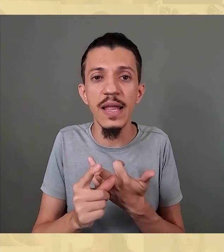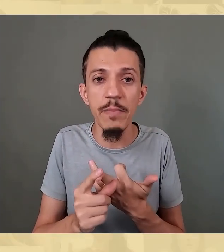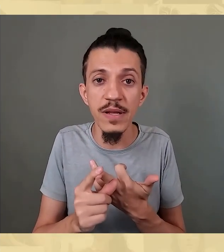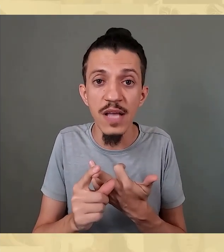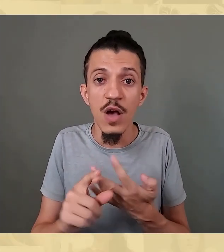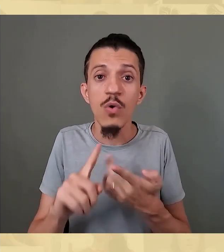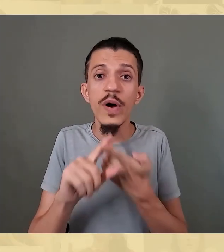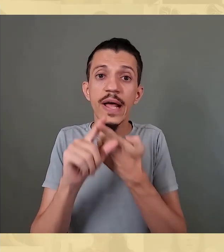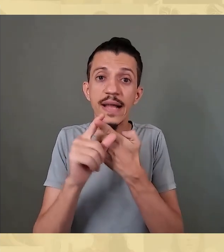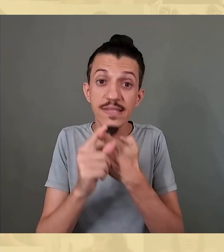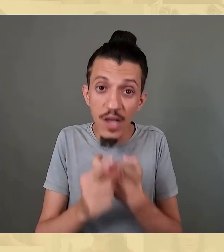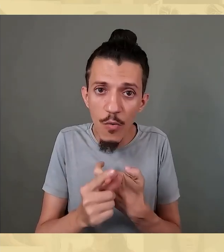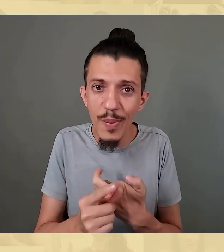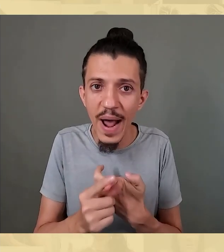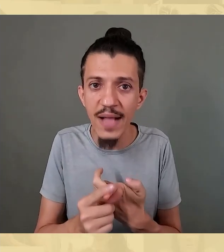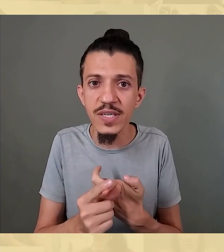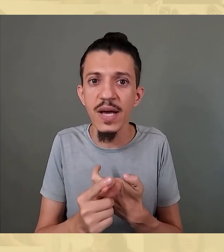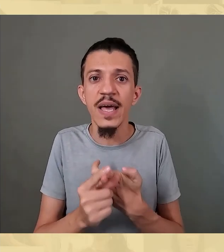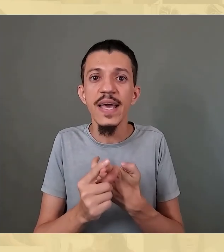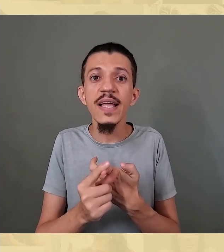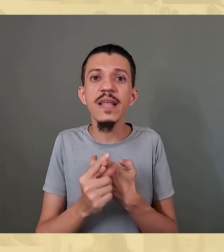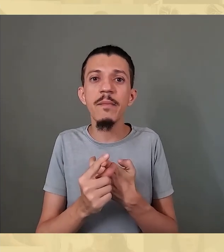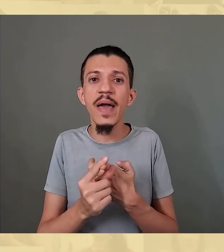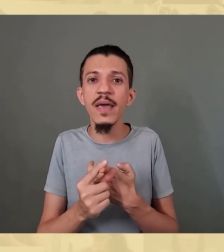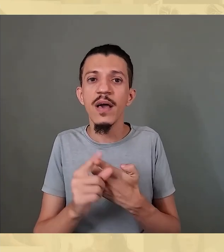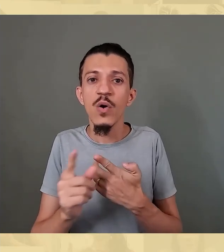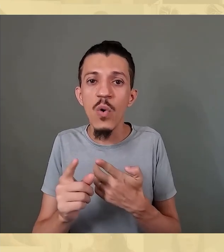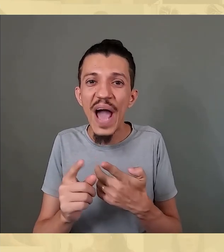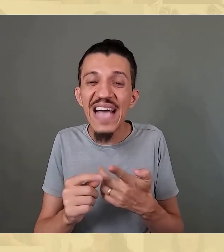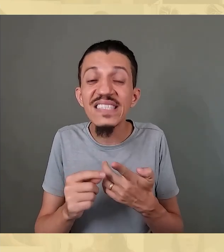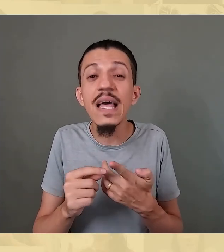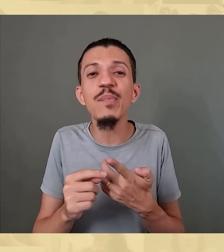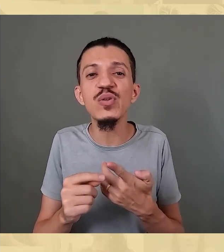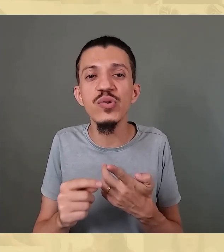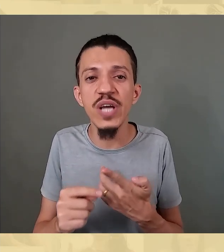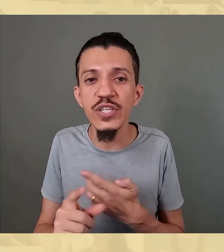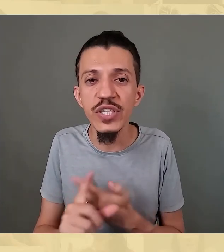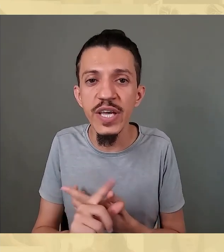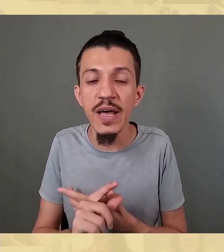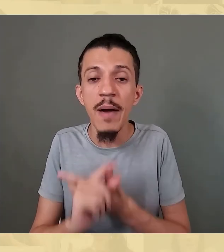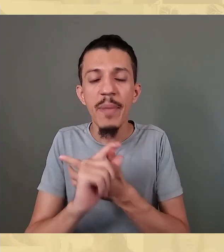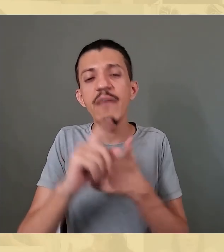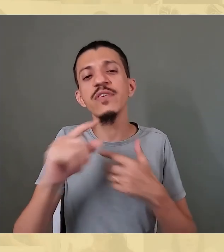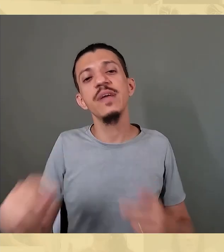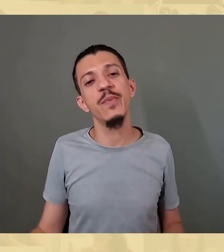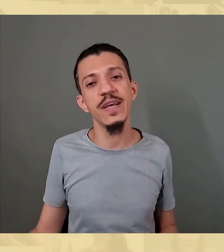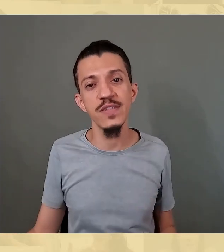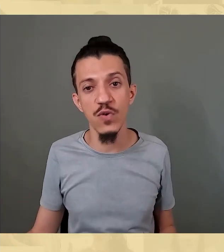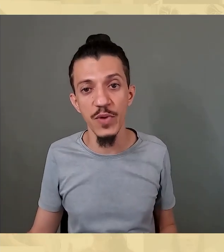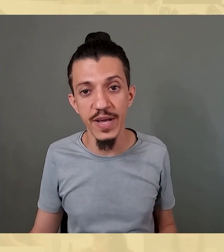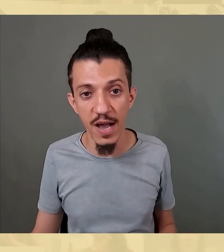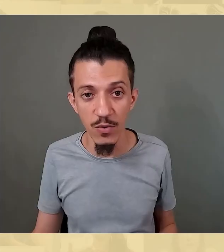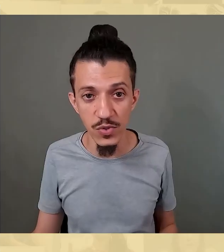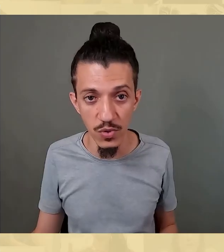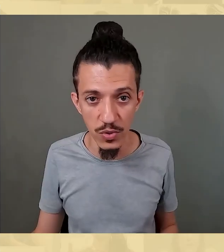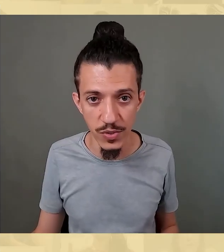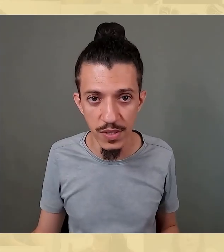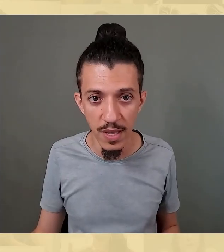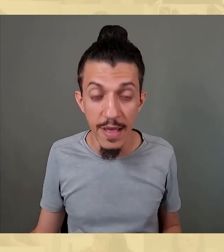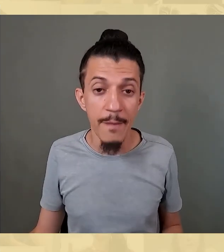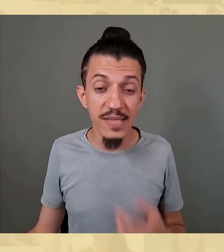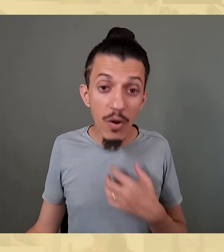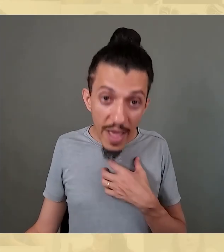da Libras, com orientação prática e também com exemplos do dia a dia para você poder se comunicar com